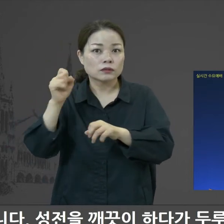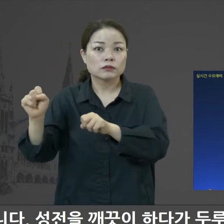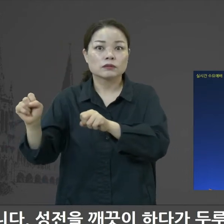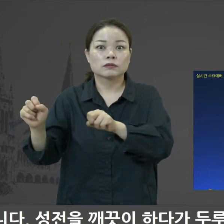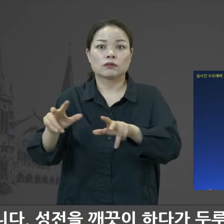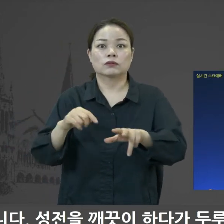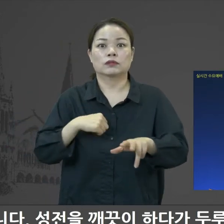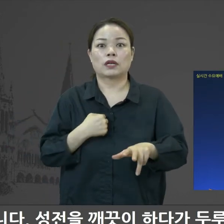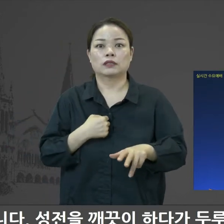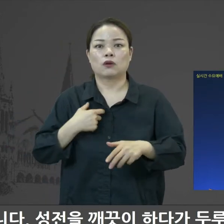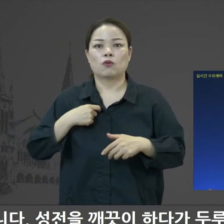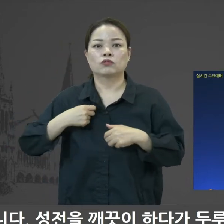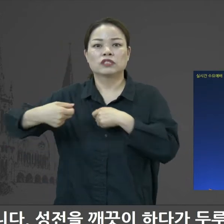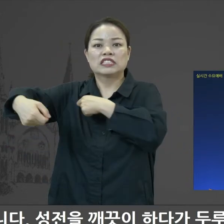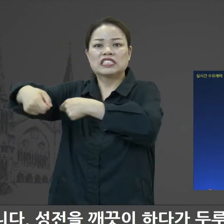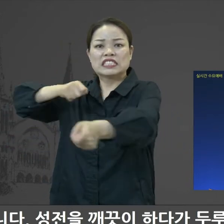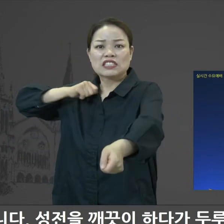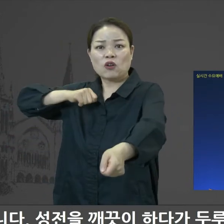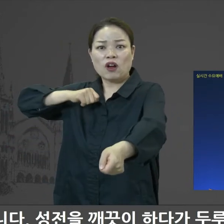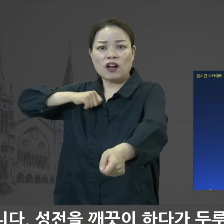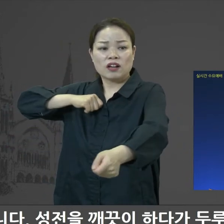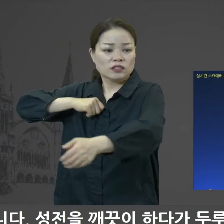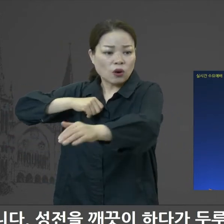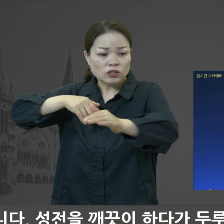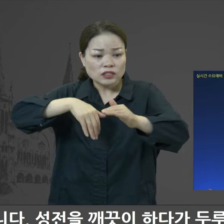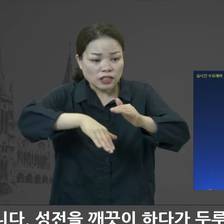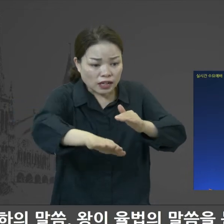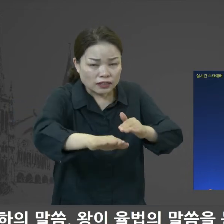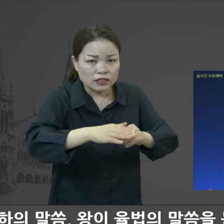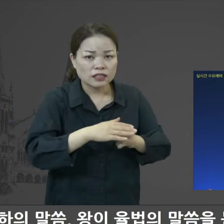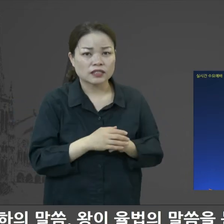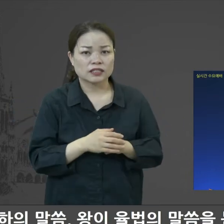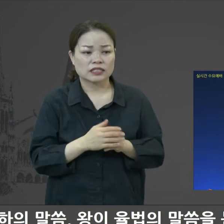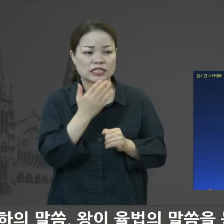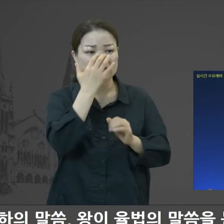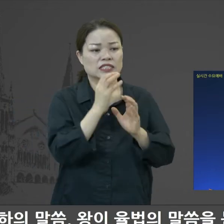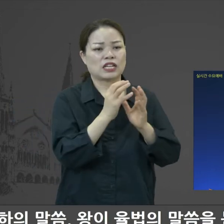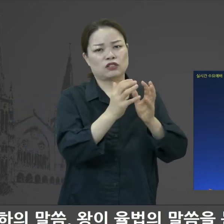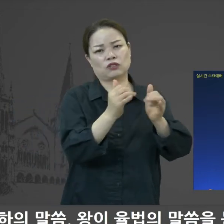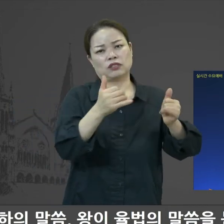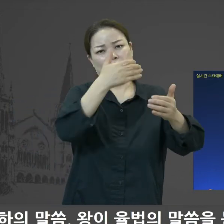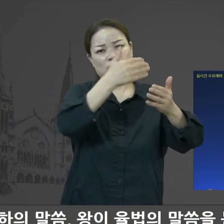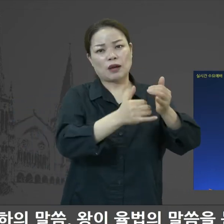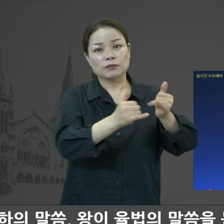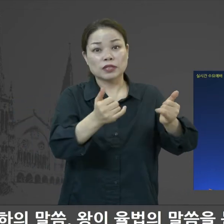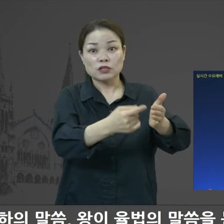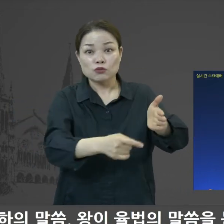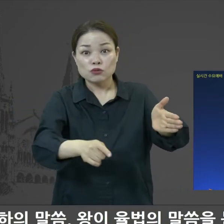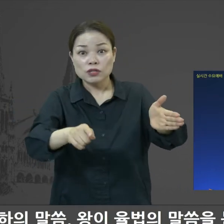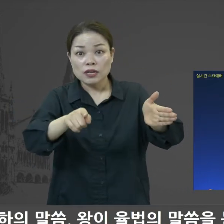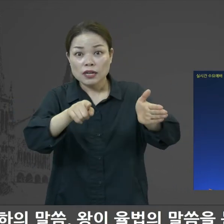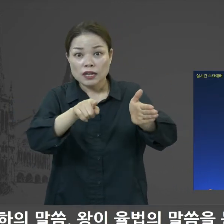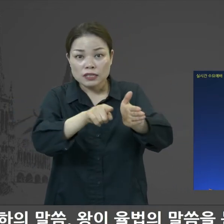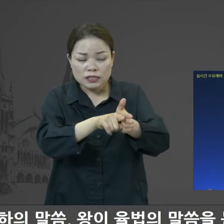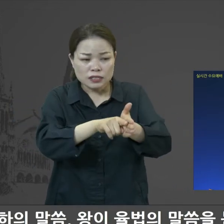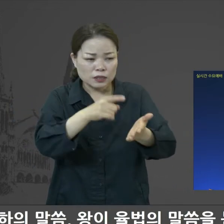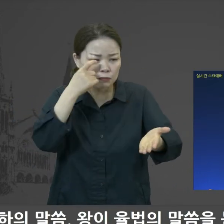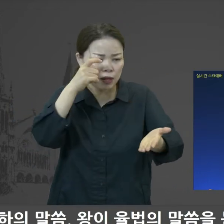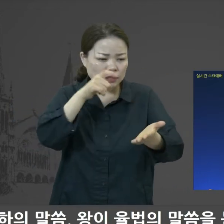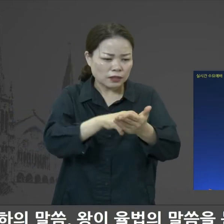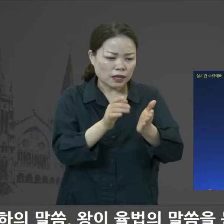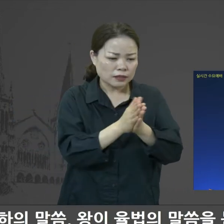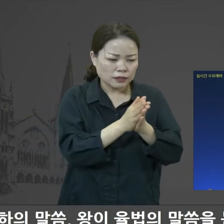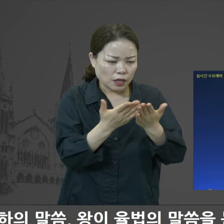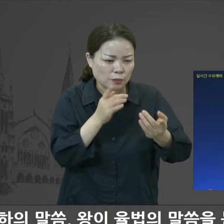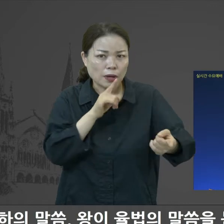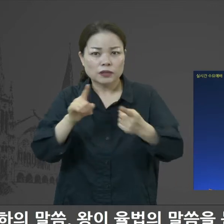곧 자기 옷을 찢더라. 너희는 가서 나와 및 이스라엘 유다의 남은 자들을 위하여 이 발견한 책의